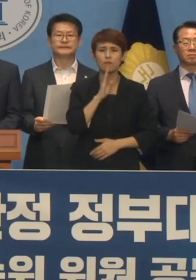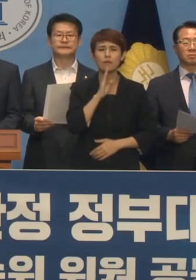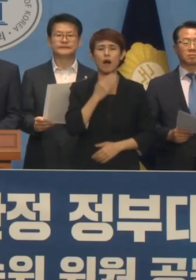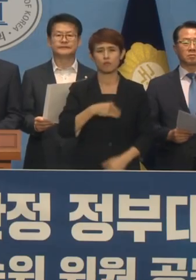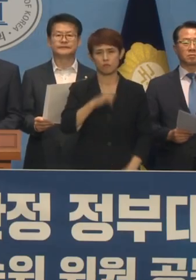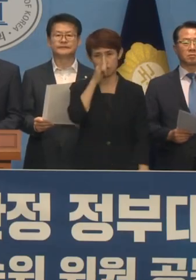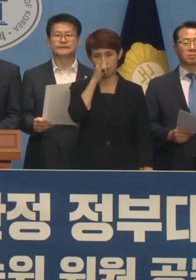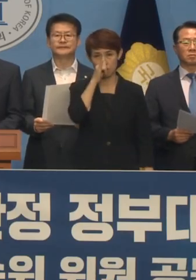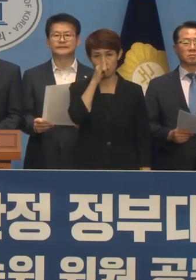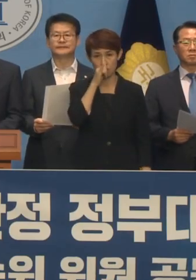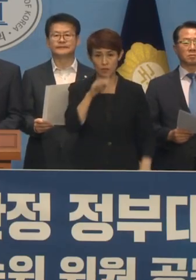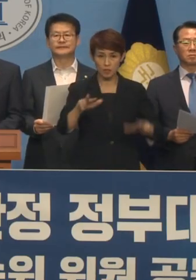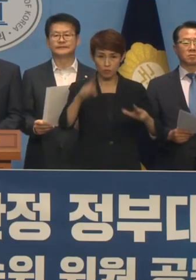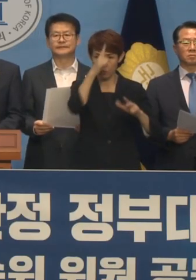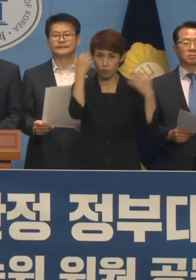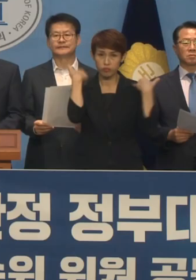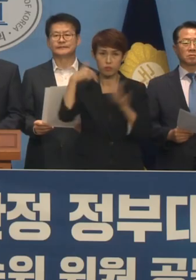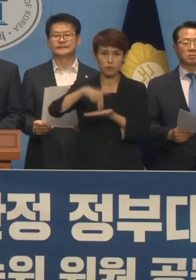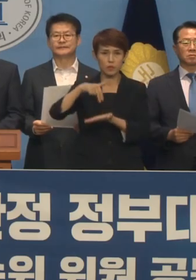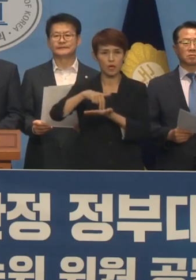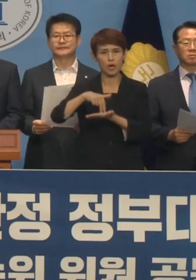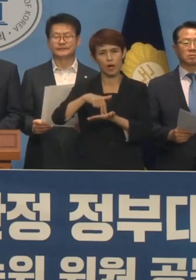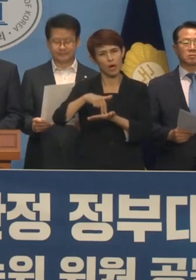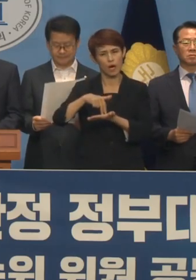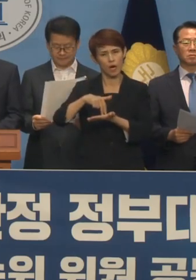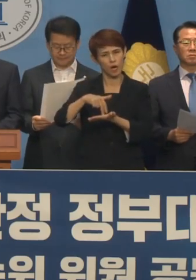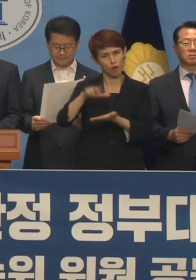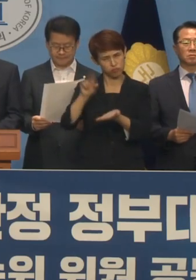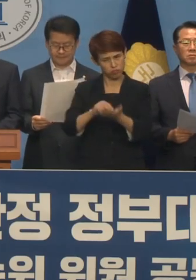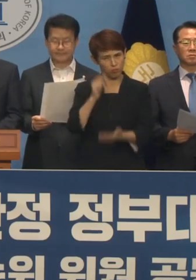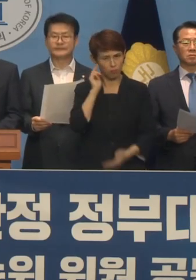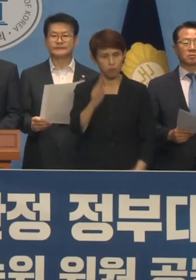있지만 지금의 정부는 매우 비정상적이다.